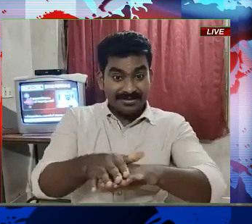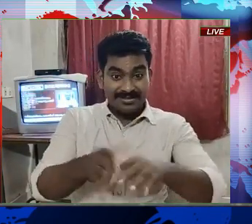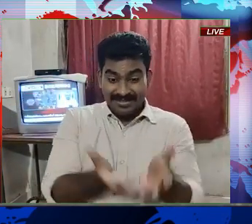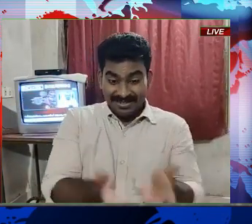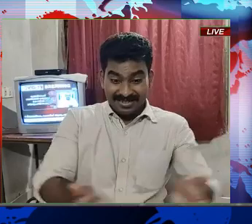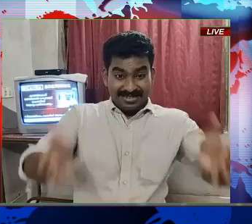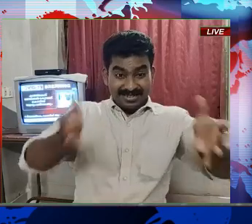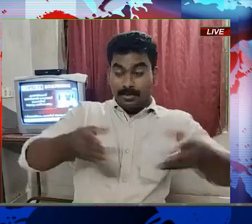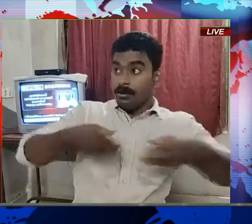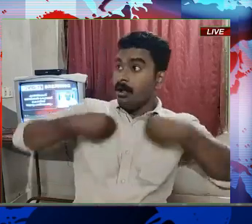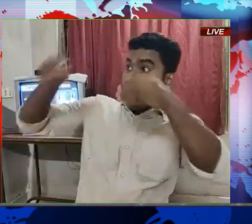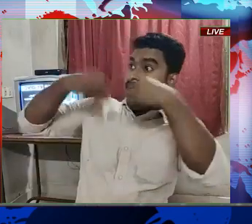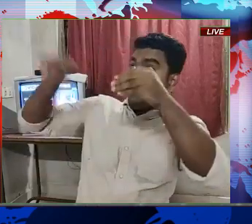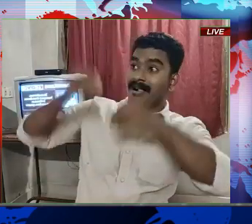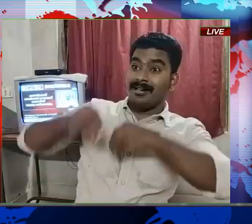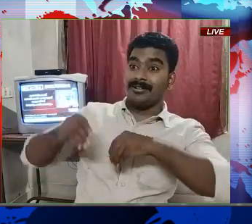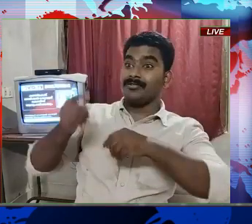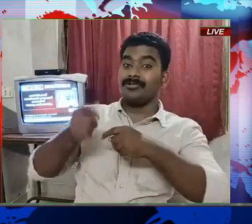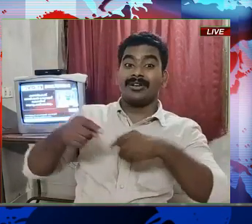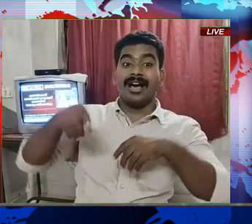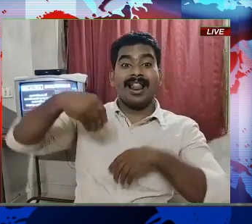കഴിയേണ്ടതാണ്.